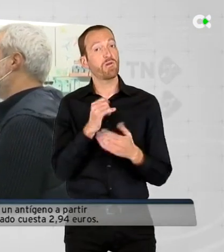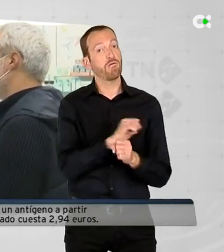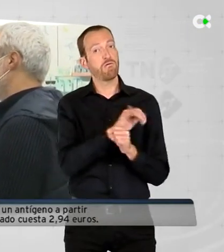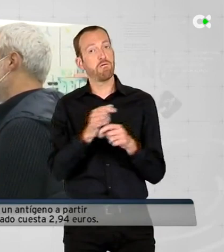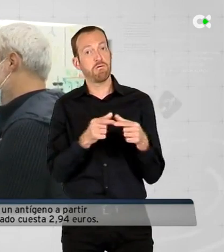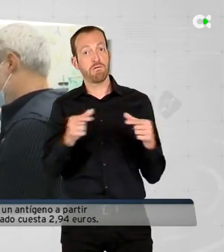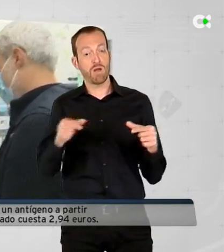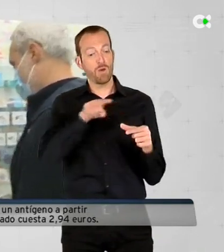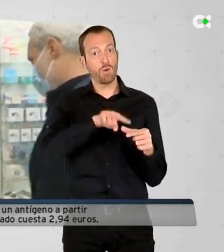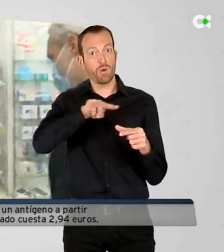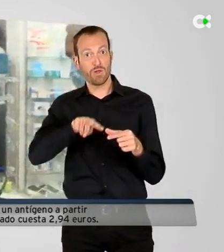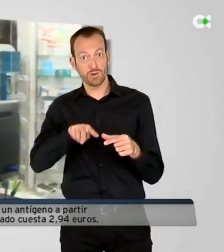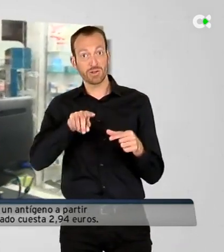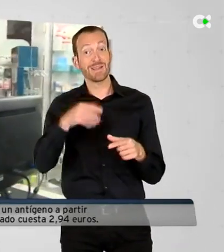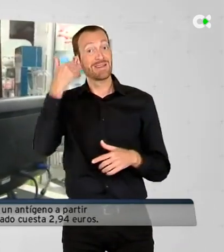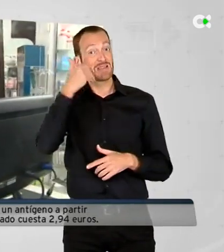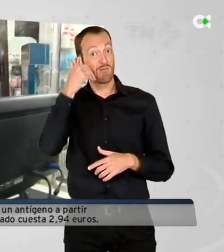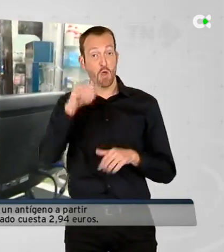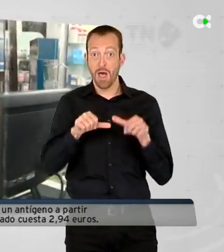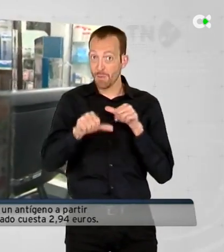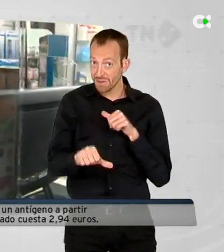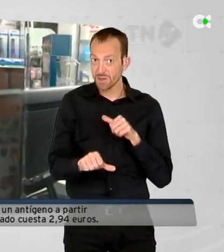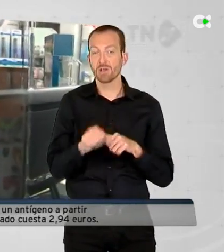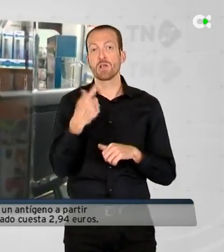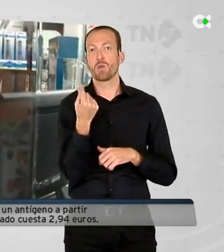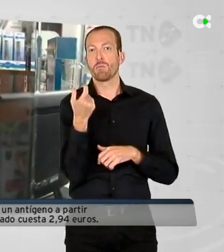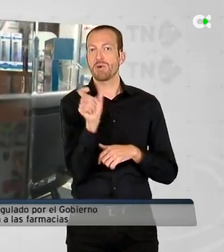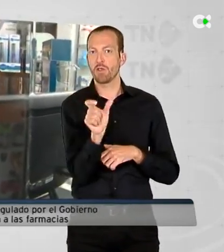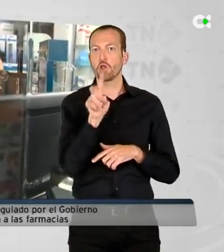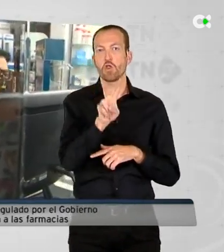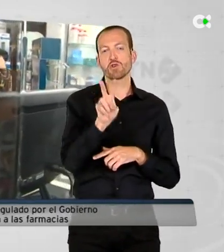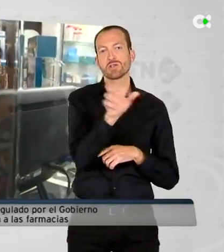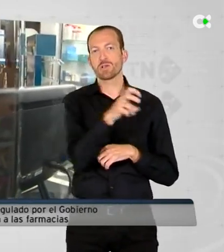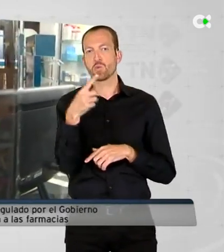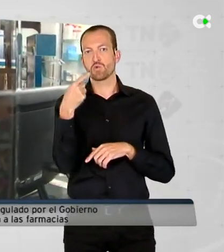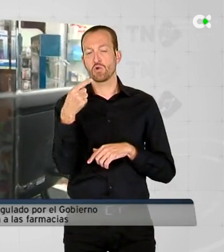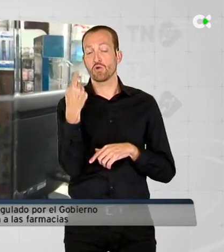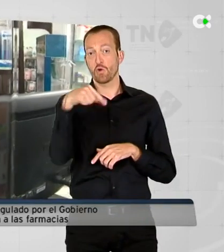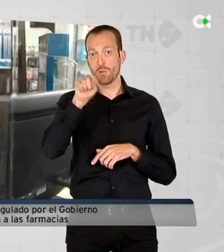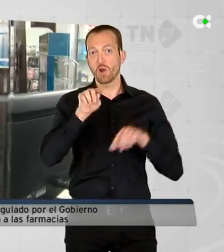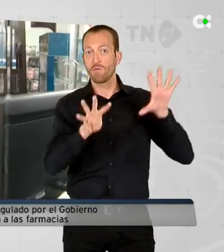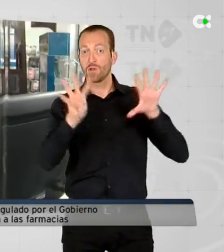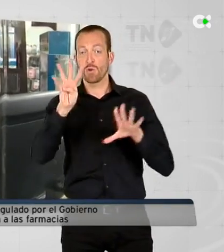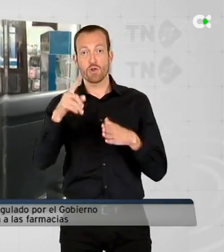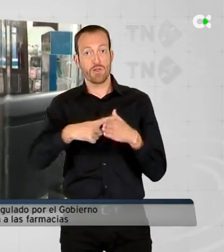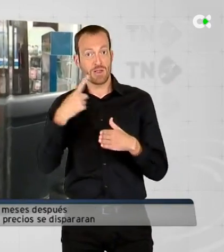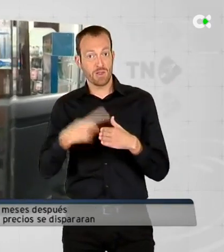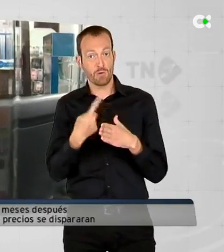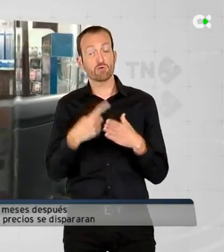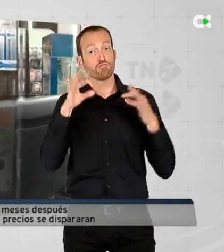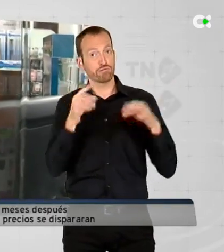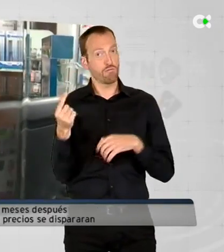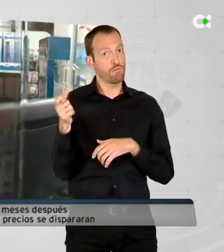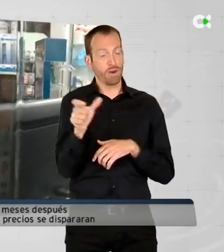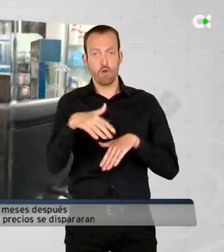Comprar unos antígenos a partir de este sábado cuesta 2,94 El precio regulado por el gobierno llega a las farmacias